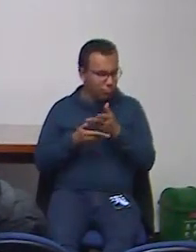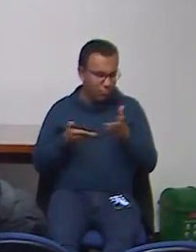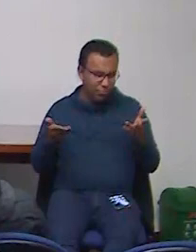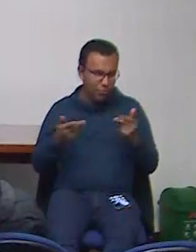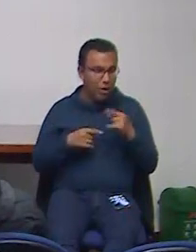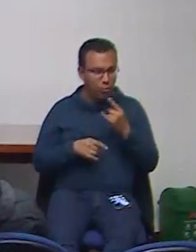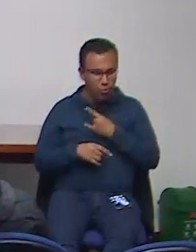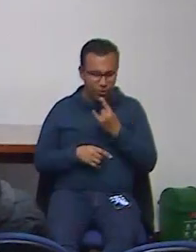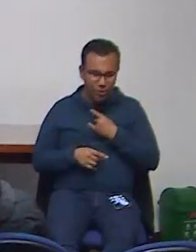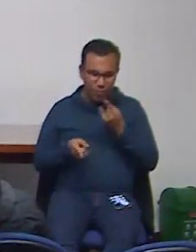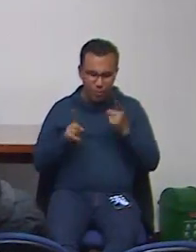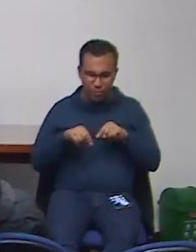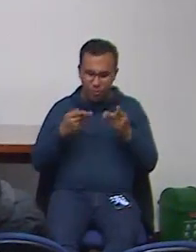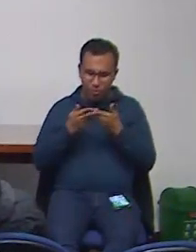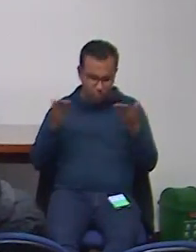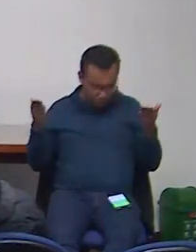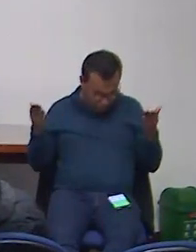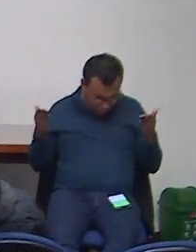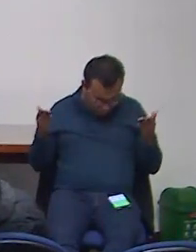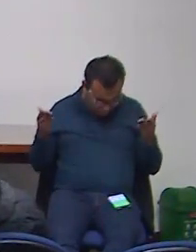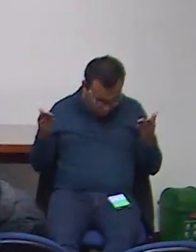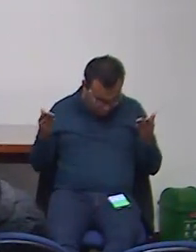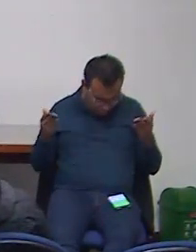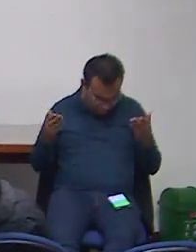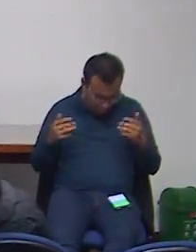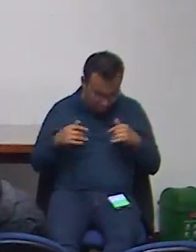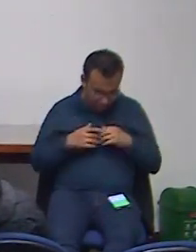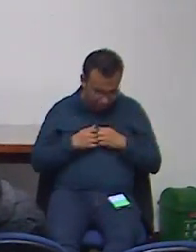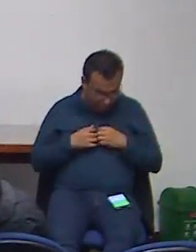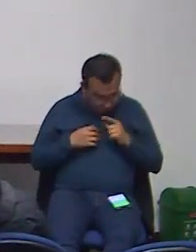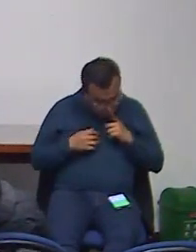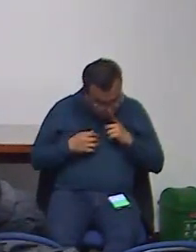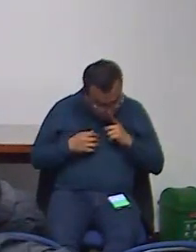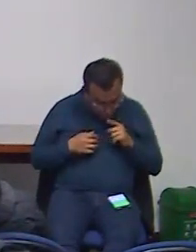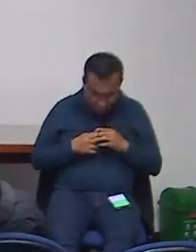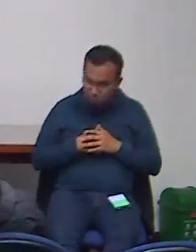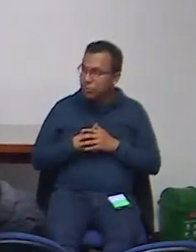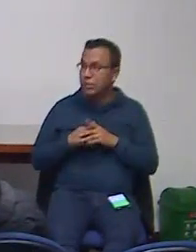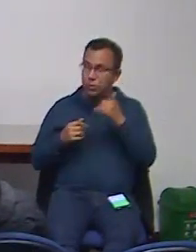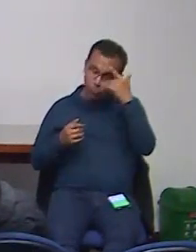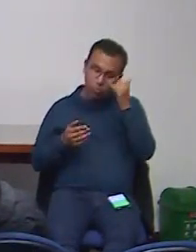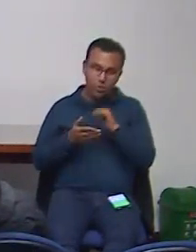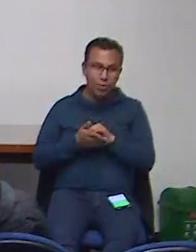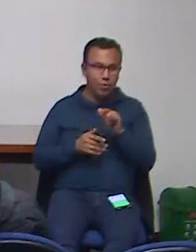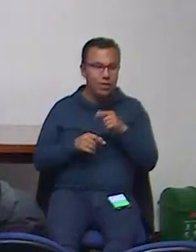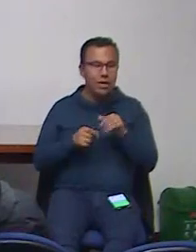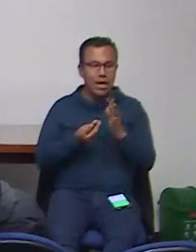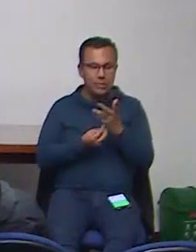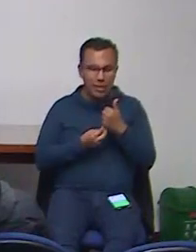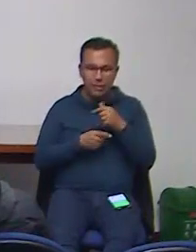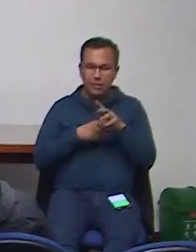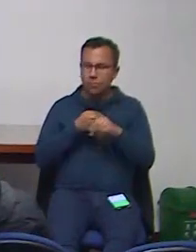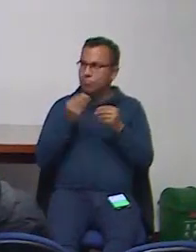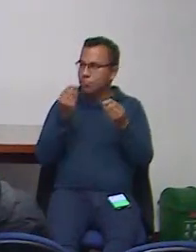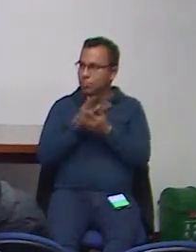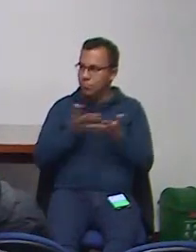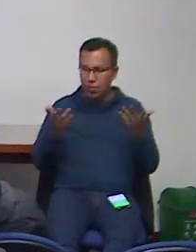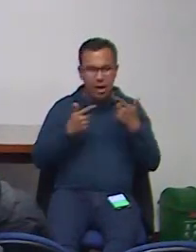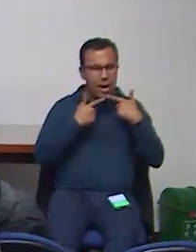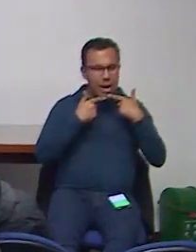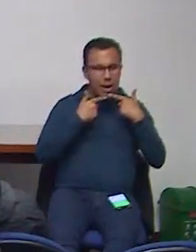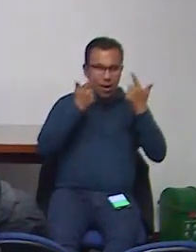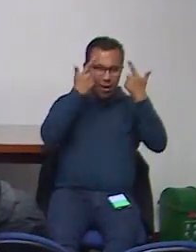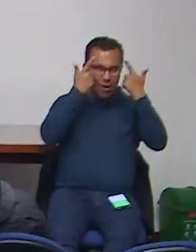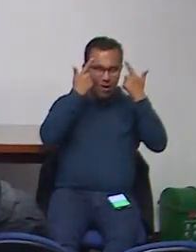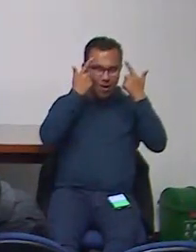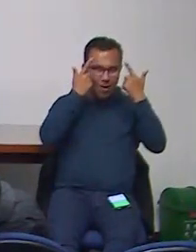tanto de la universidad como Estos espacios que miren dicen voluntariado y yo sí creo que las artes en cada uno de sus lenguajes está